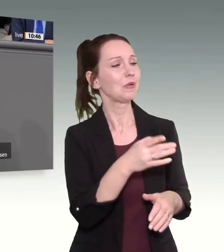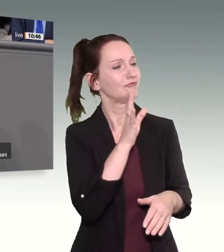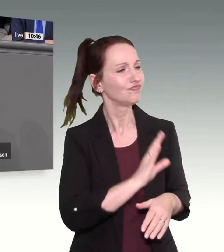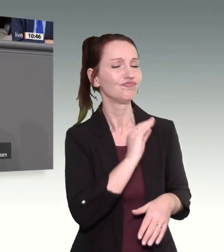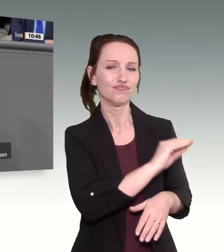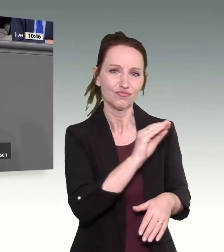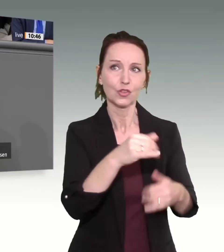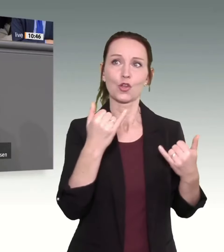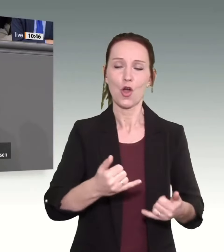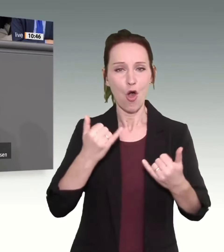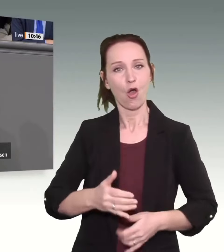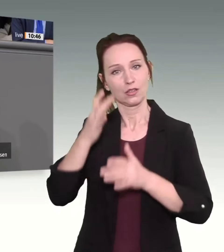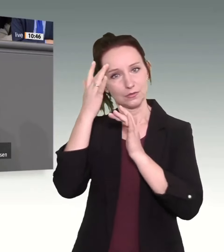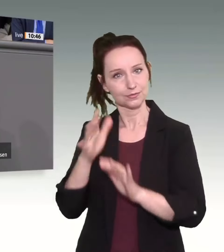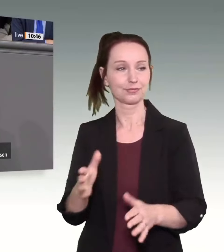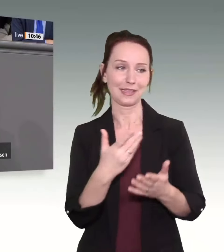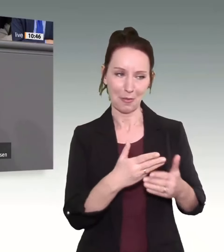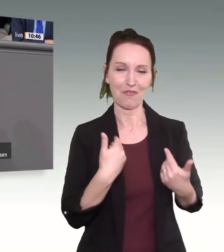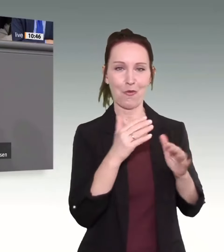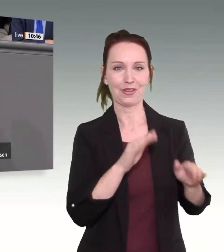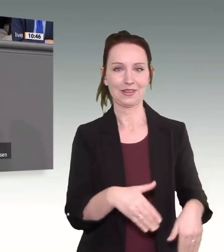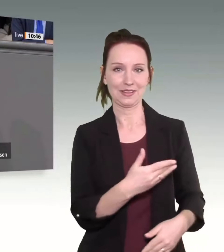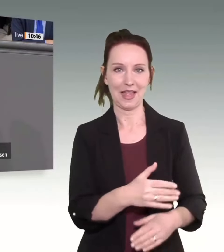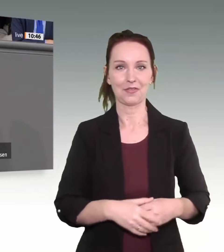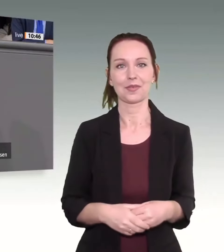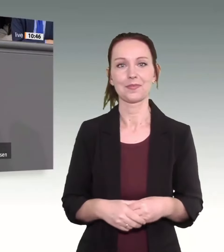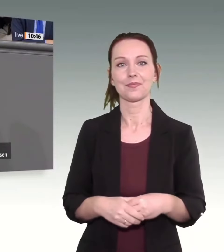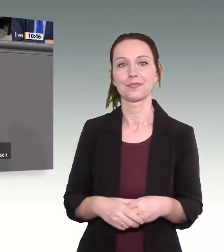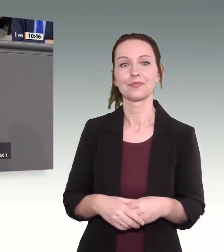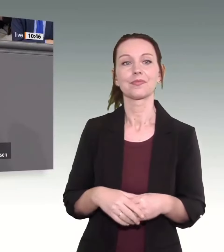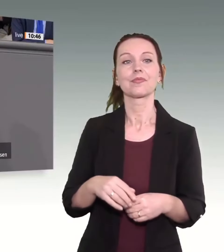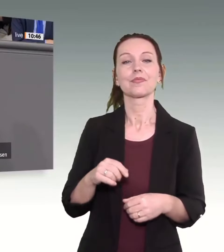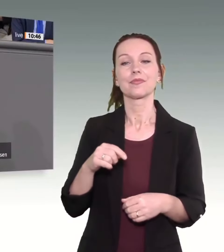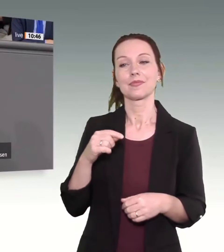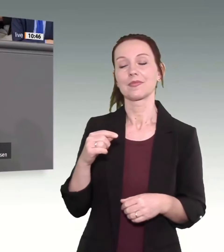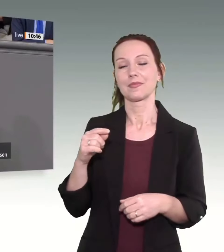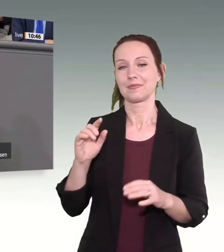der Weg freigemacht wird. Und ich habe am Anfang der Woche...